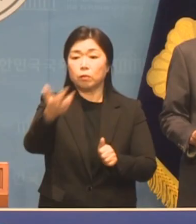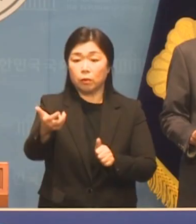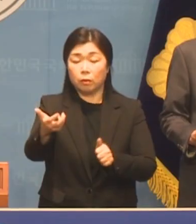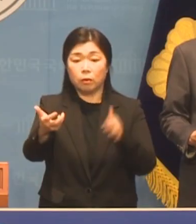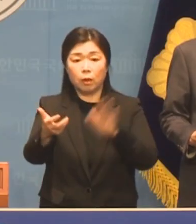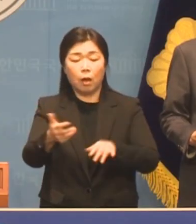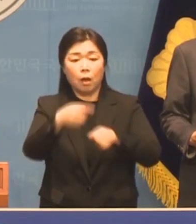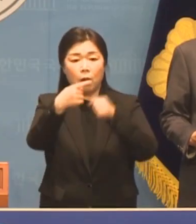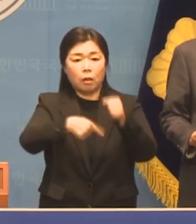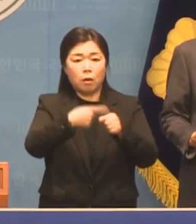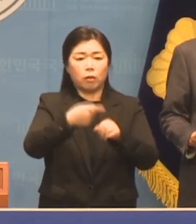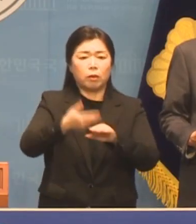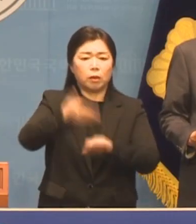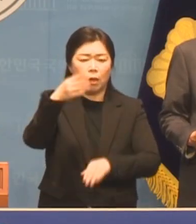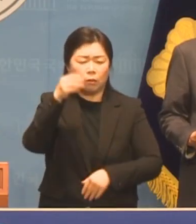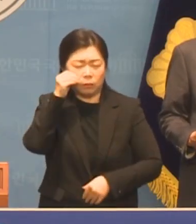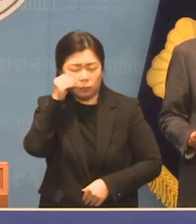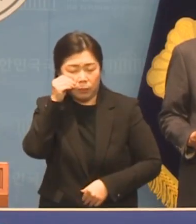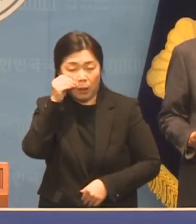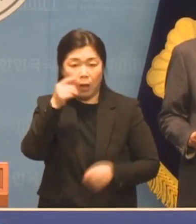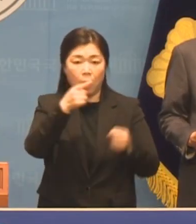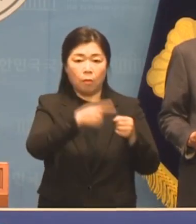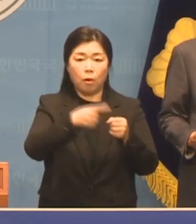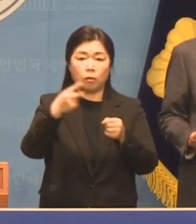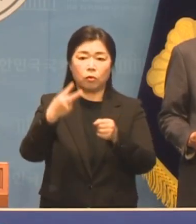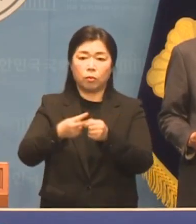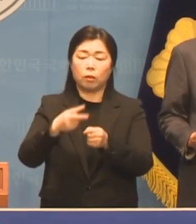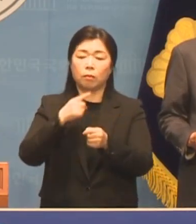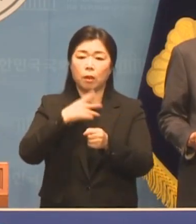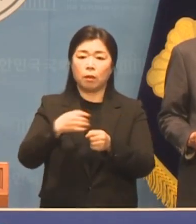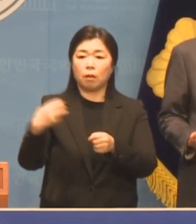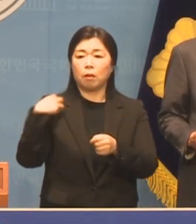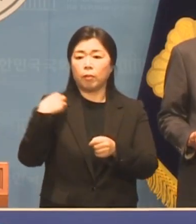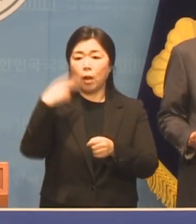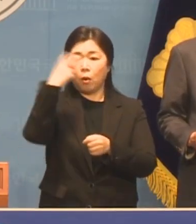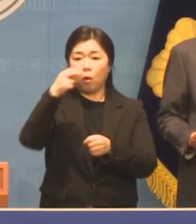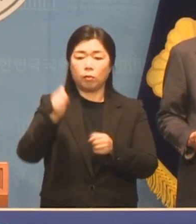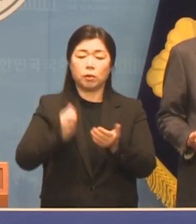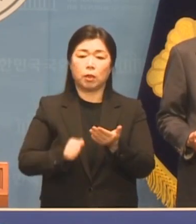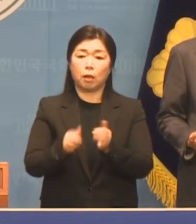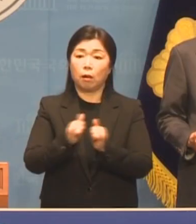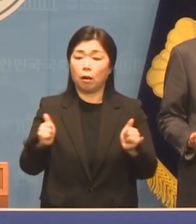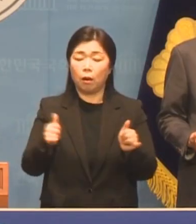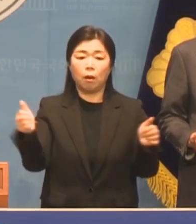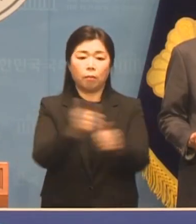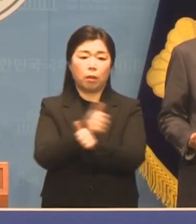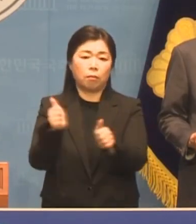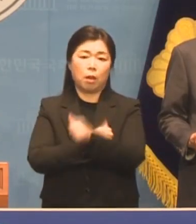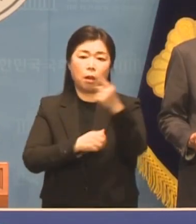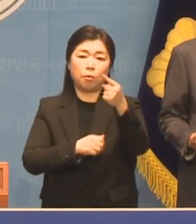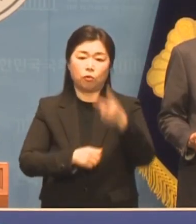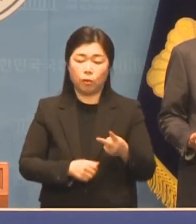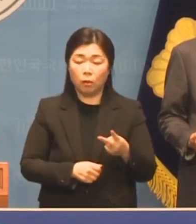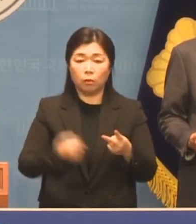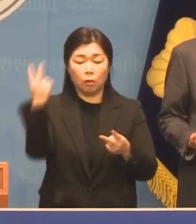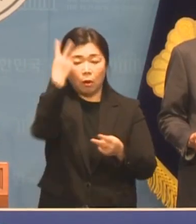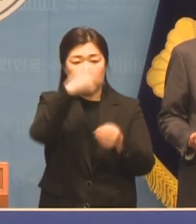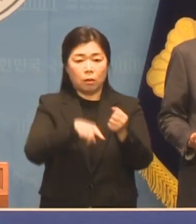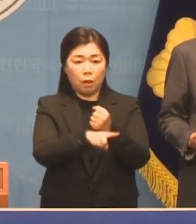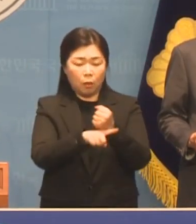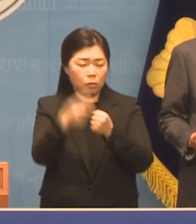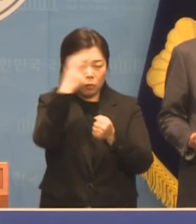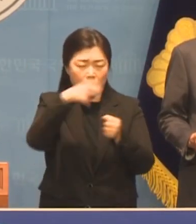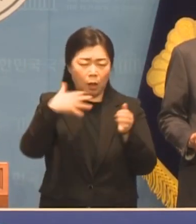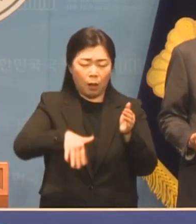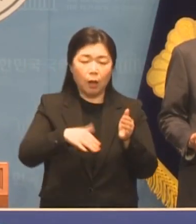어찌하여 1년이 넘는 기간 동안 2번의 주임검사가 변경되고 사건의 조사가 이루어지지